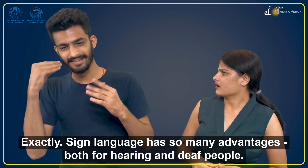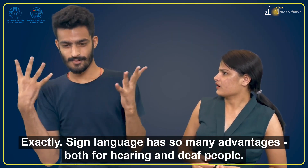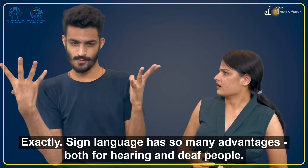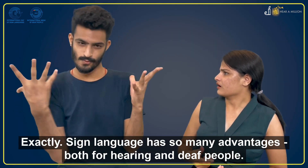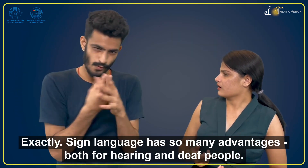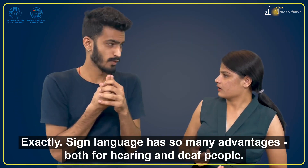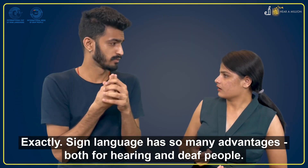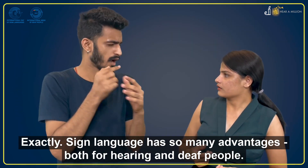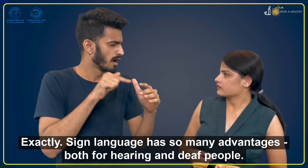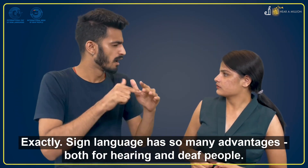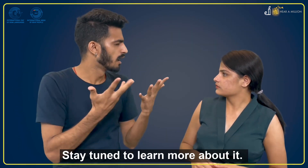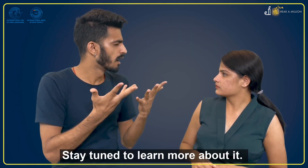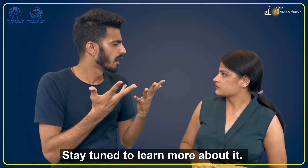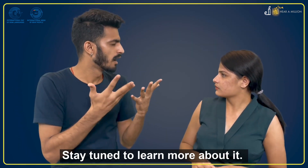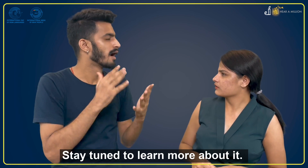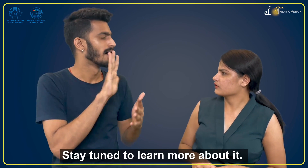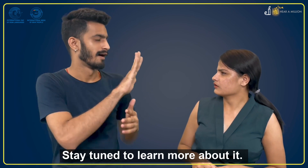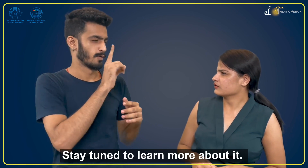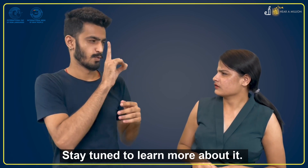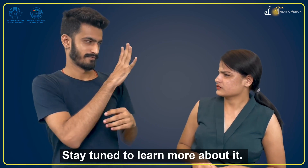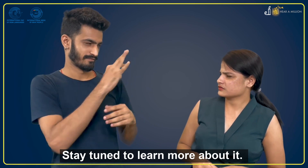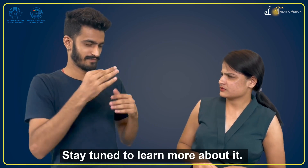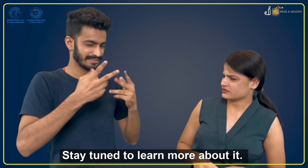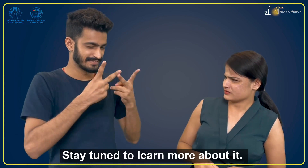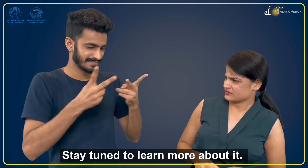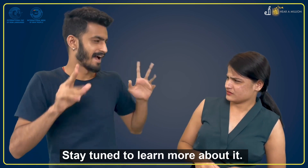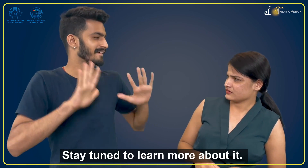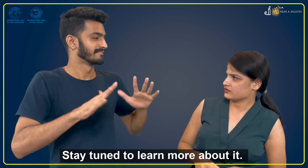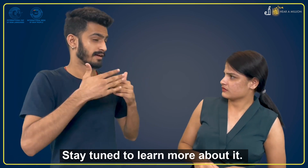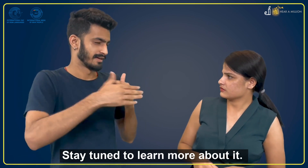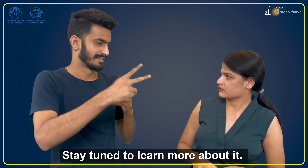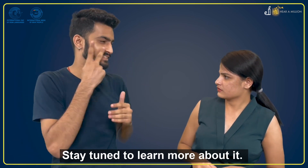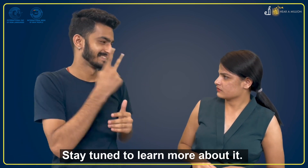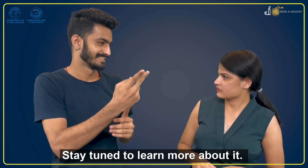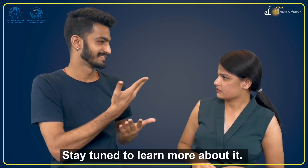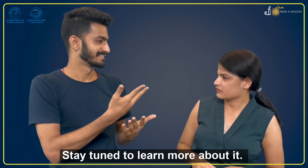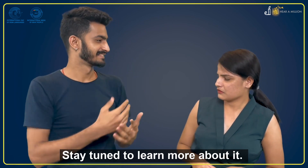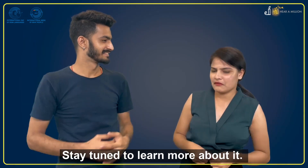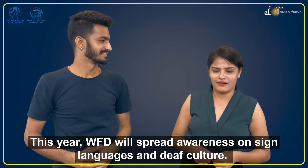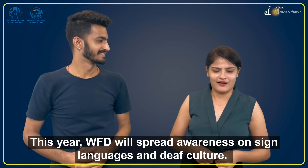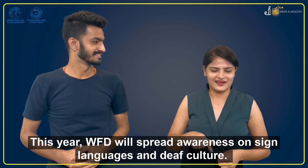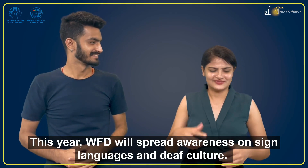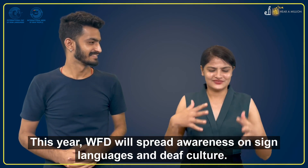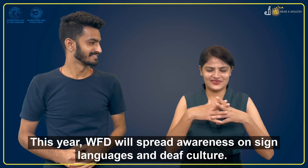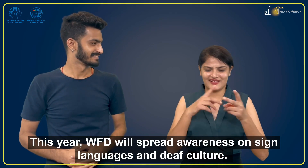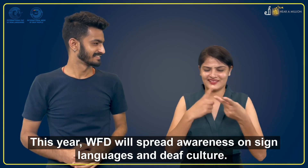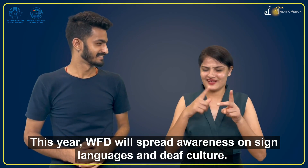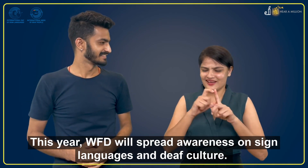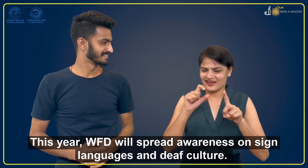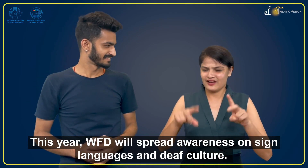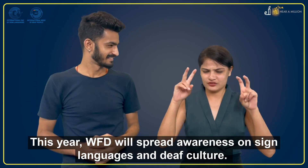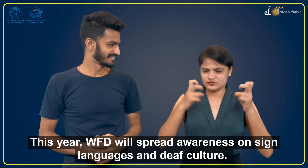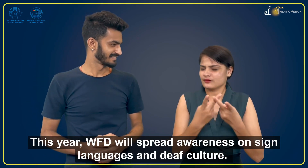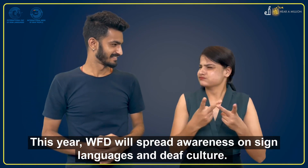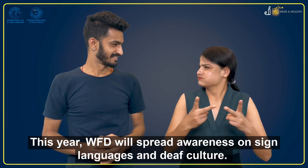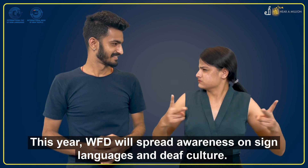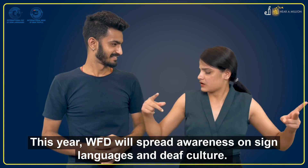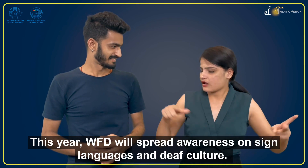लिए यहां बने रहना और सीखने के लिए इस साल डब्लू अवधेश